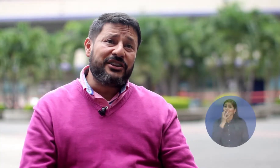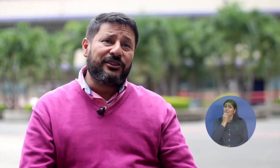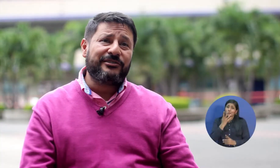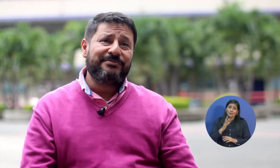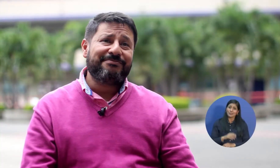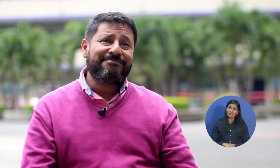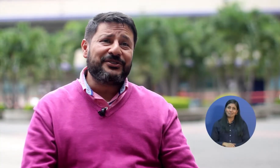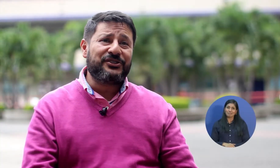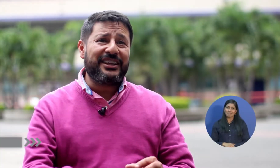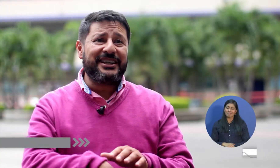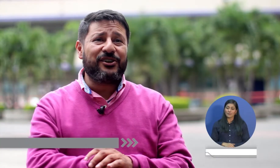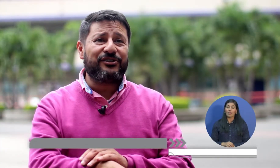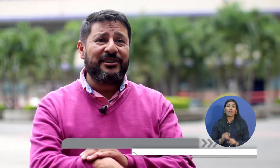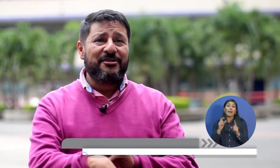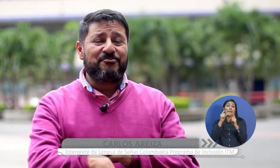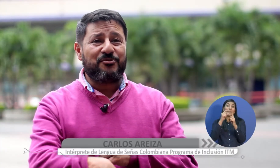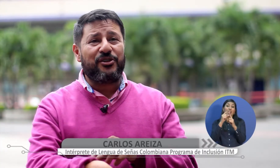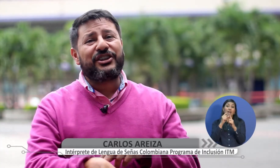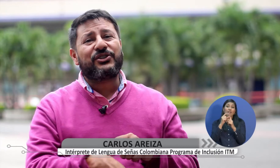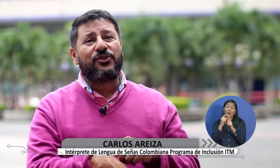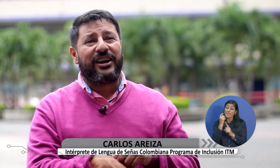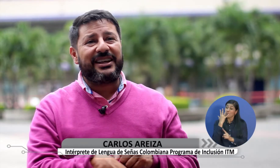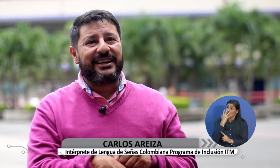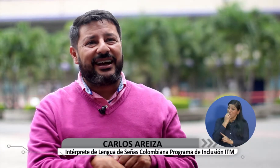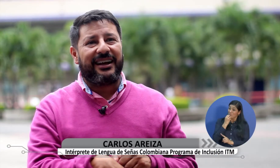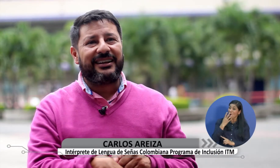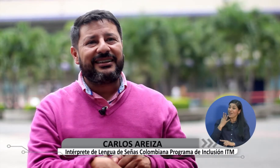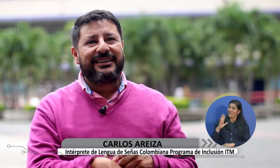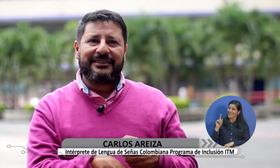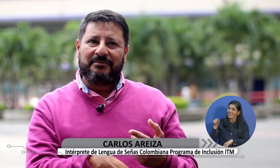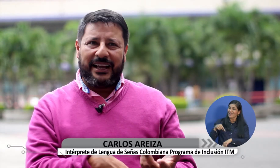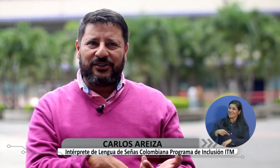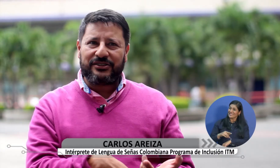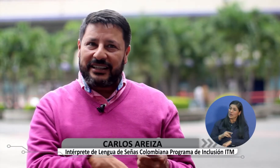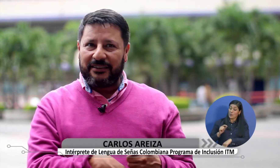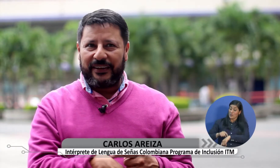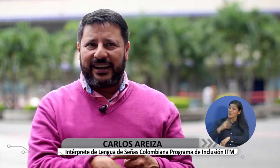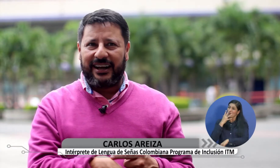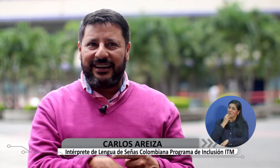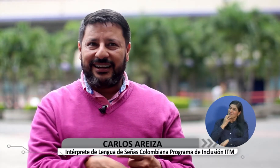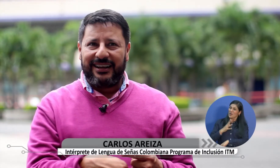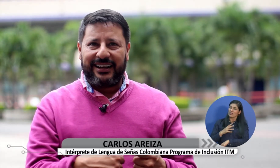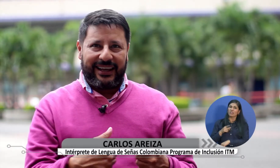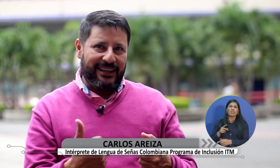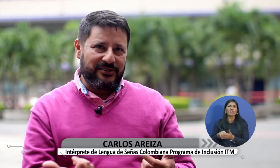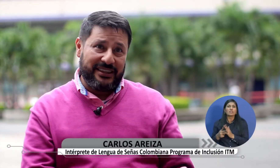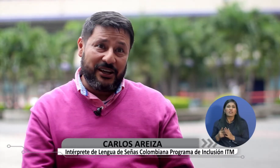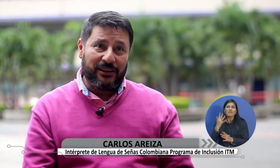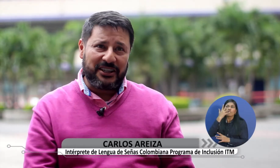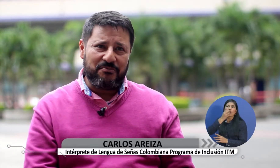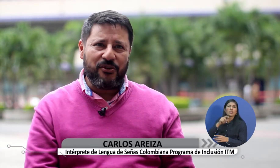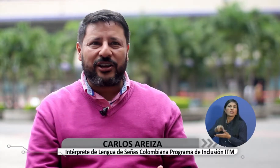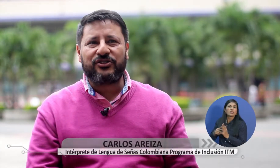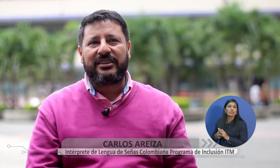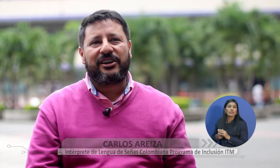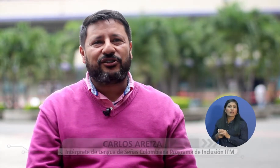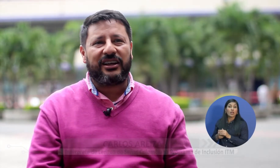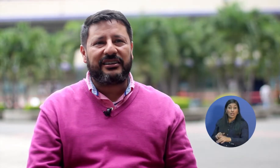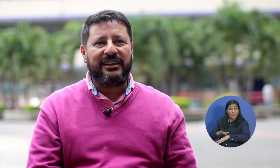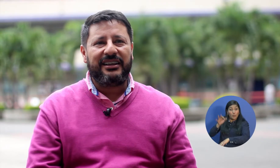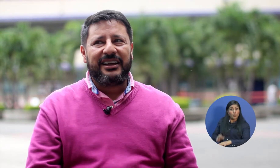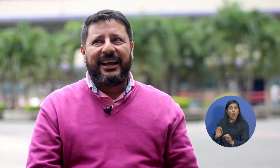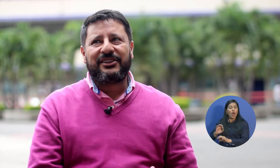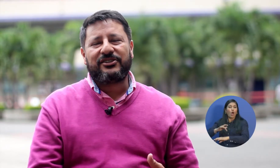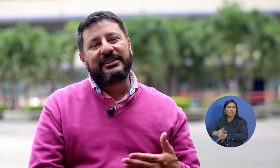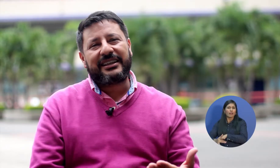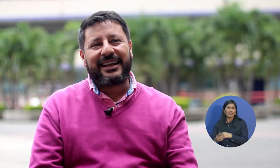Muy bonito, usted llegó, muy bonito su hora de llegada. ¿Eso significa que usted llegó a tiempo o que usted llegó